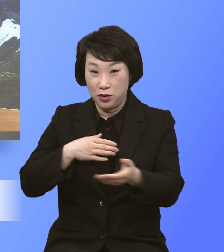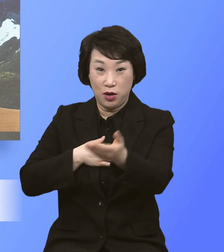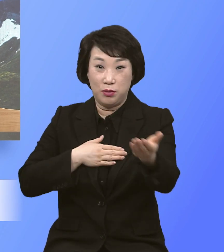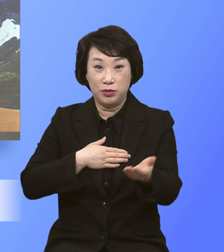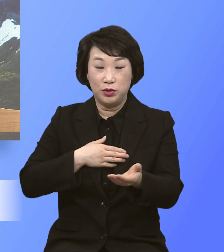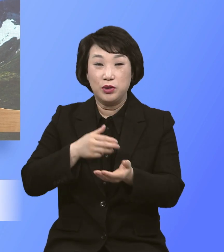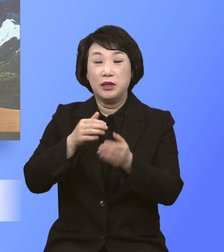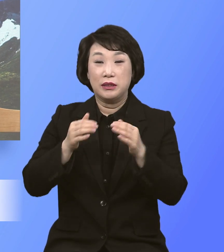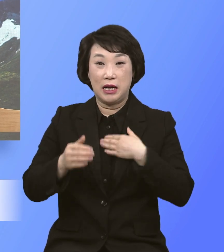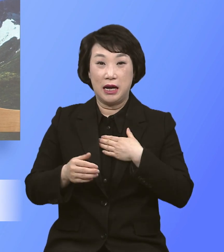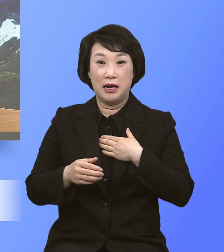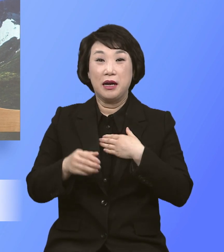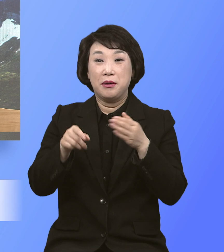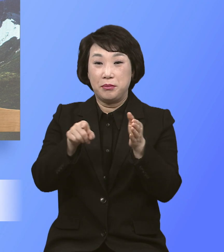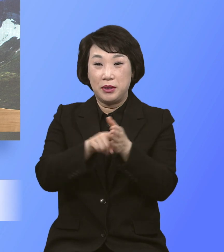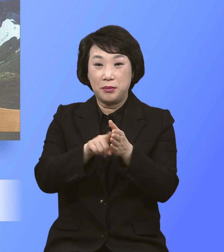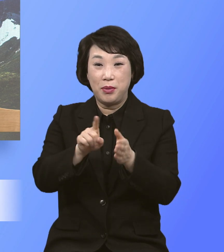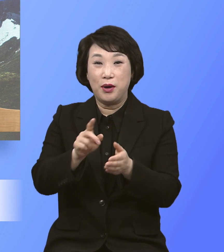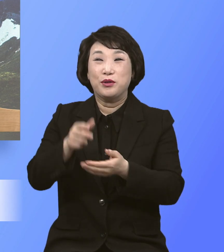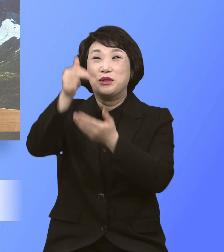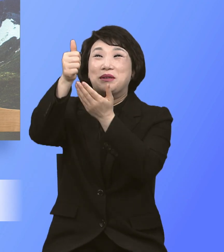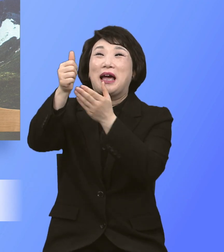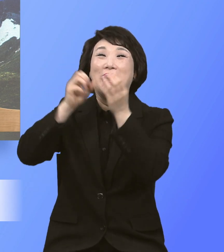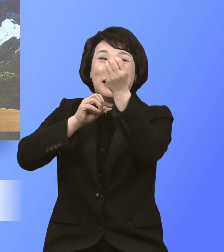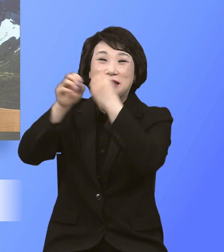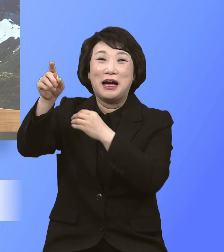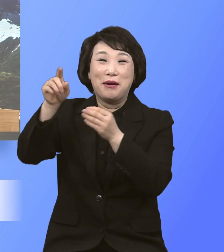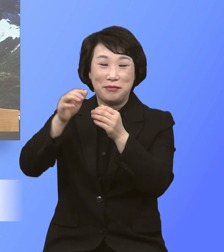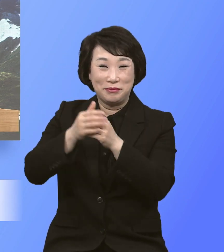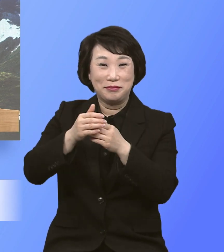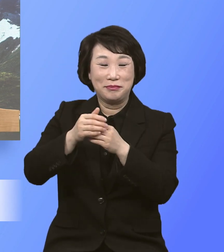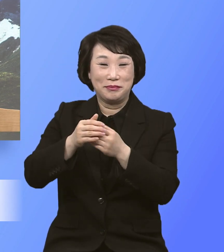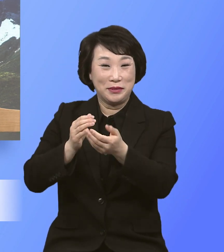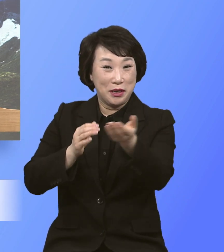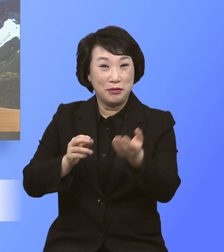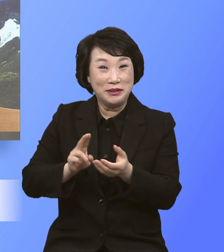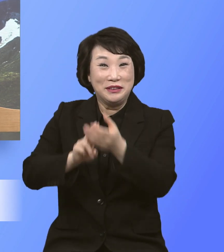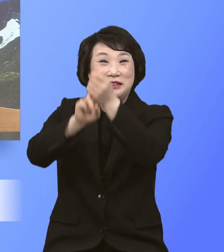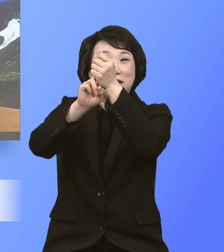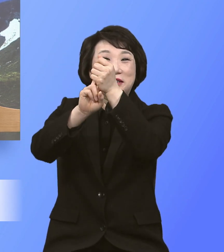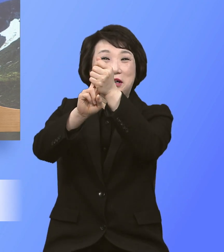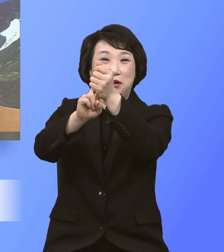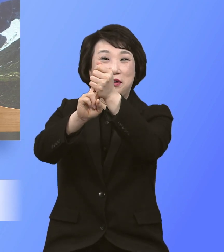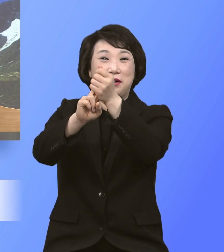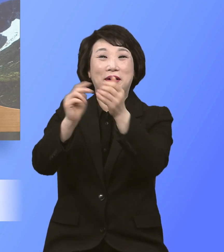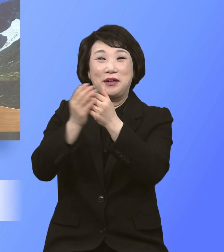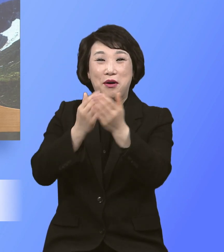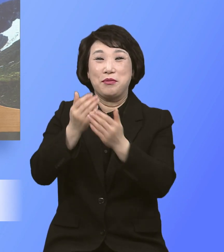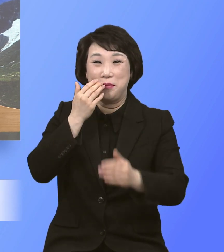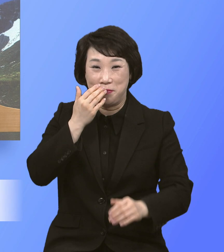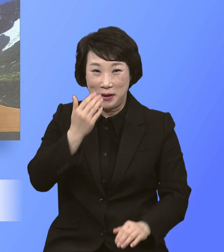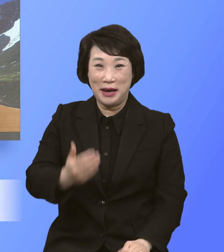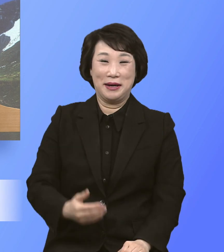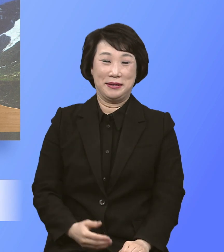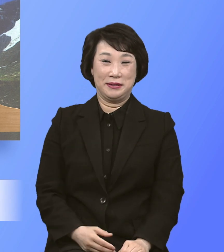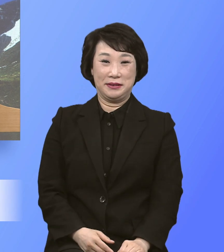그의 믿음이 주님께 도달될 때만이 표적을 현실케 되는